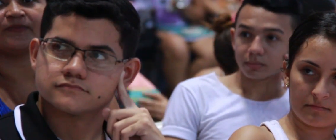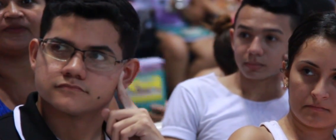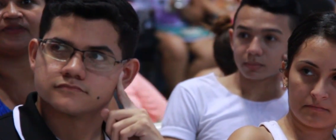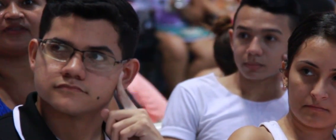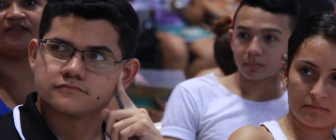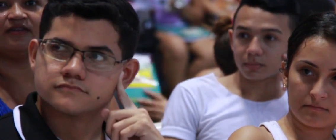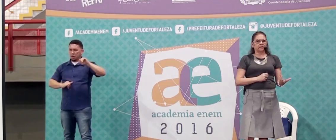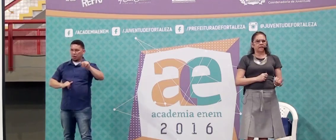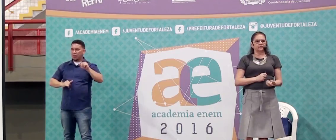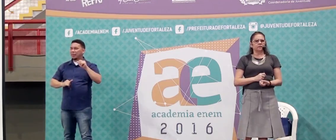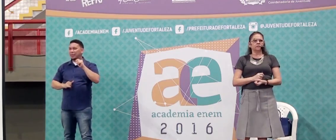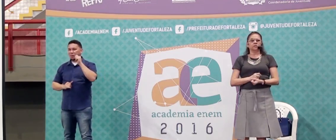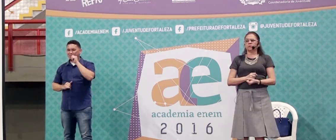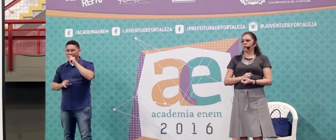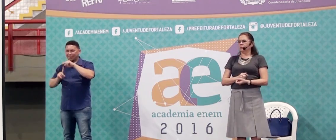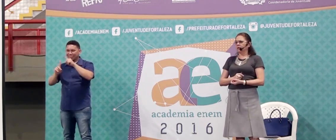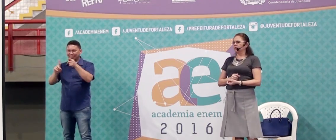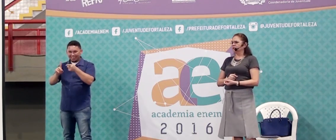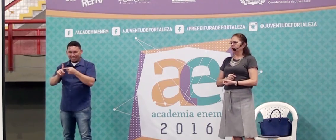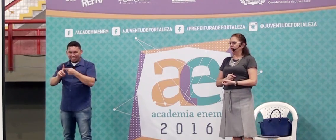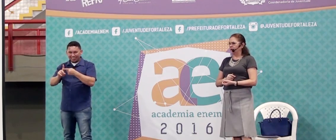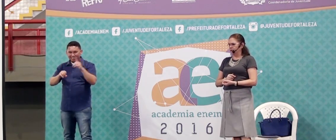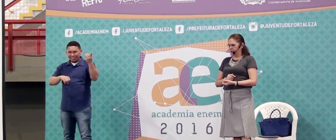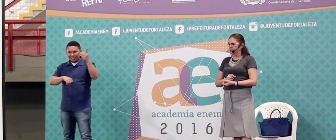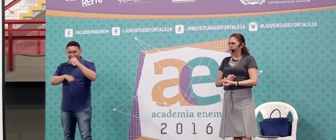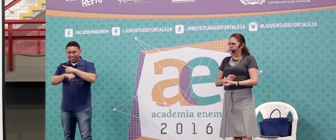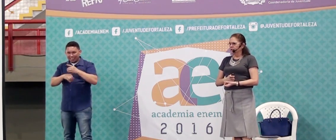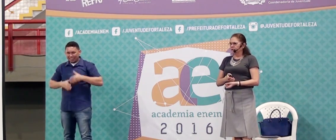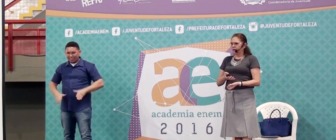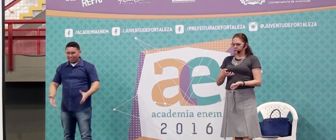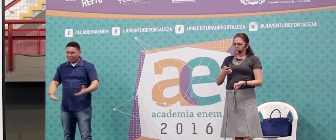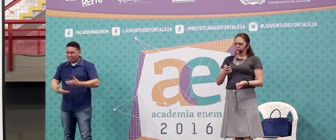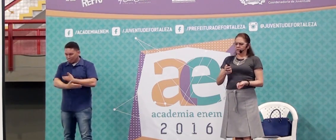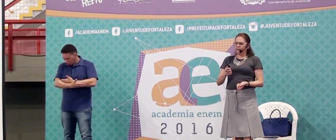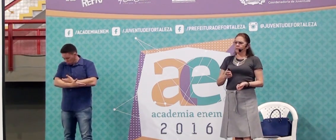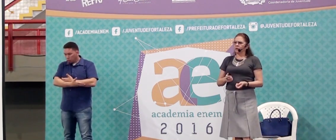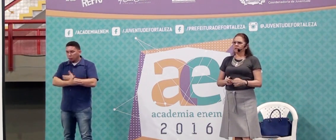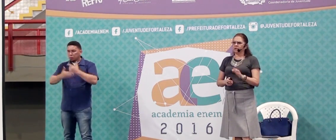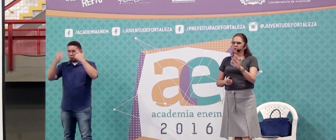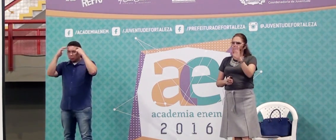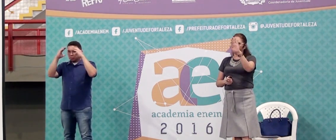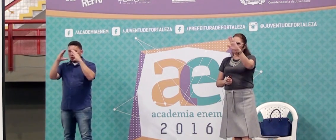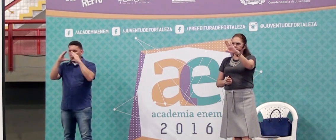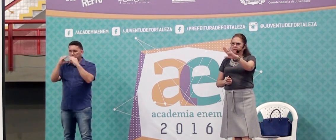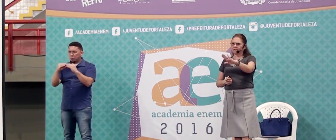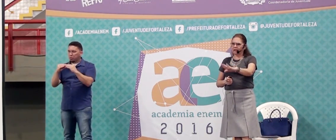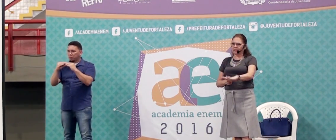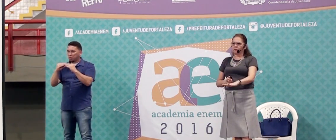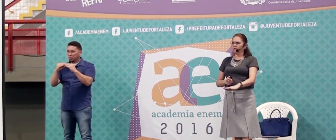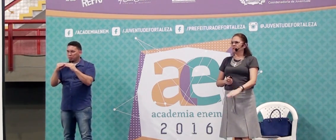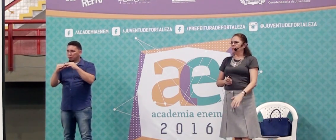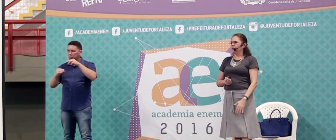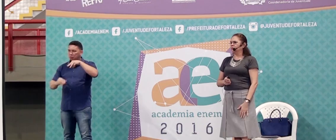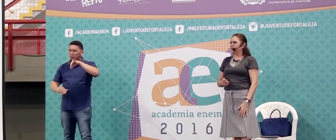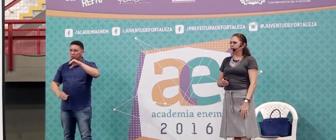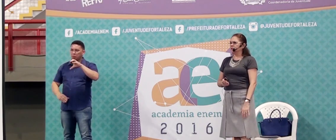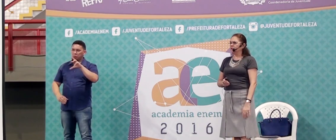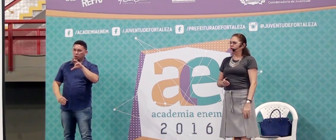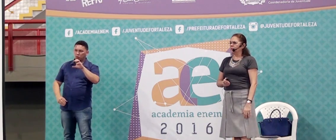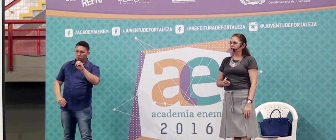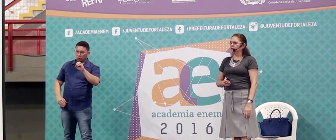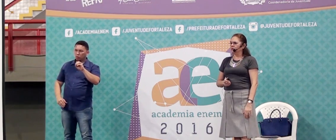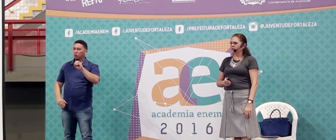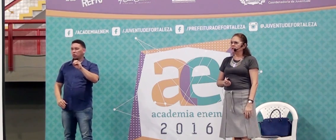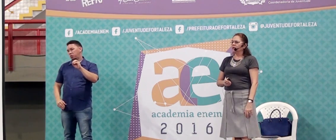problemas das mulheres grávidas com microcefalia, certo? Então é importante vocês terem conhecimento